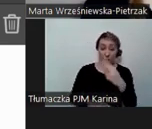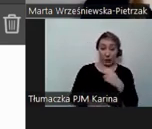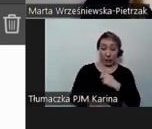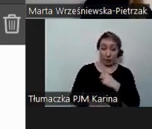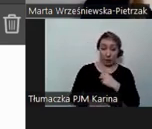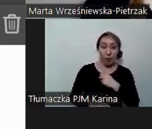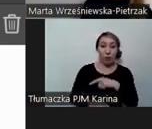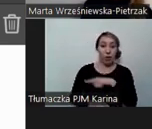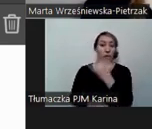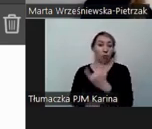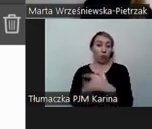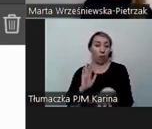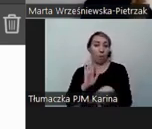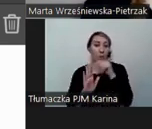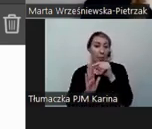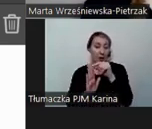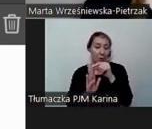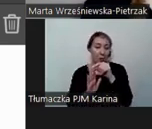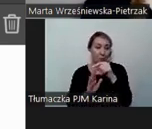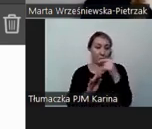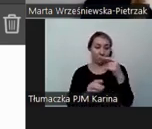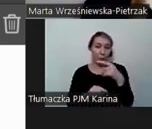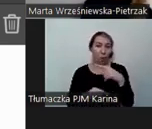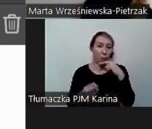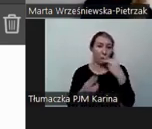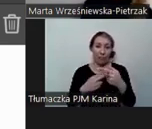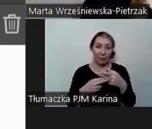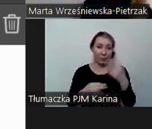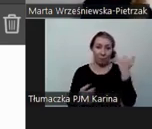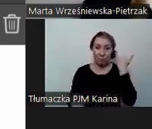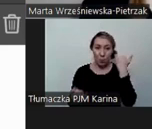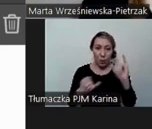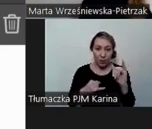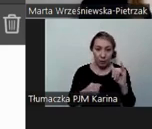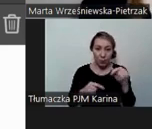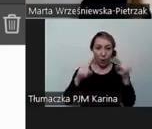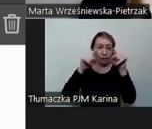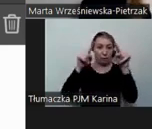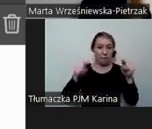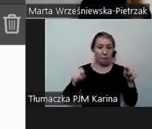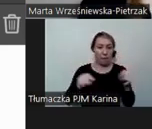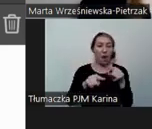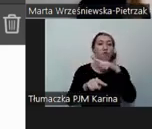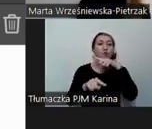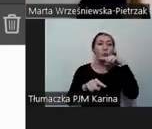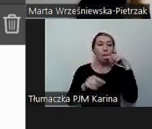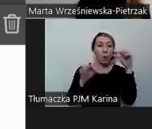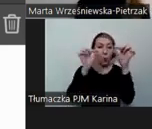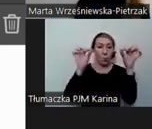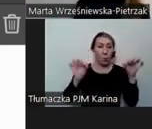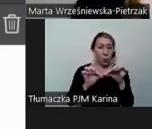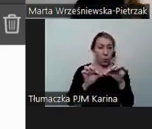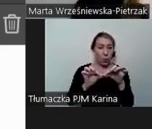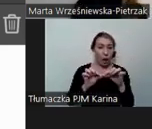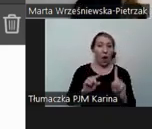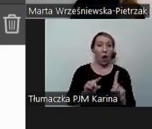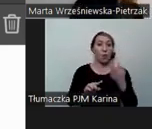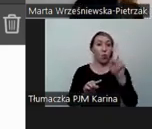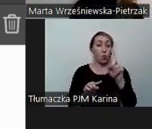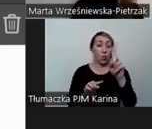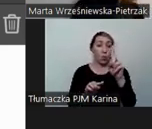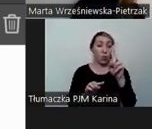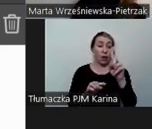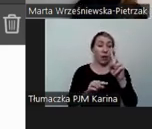wybrał niepoprawną odpowiedź, ona zaznaczona jest czerwoną ramką, czerwoną obwódką, natomiast obok dla